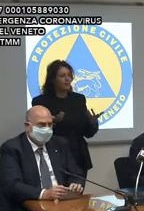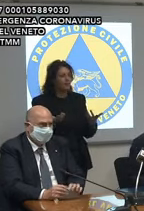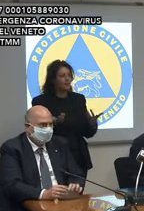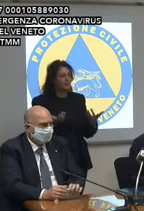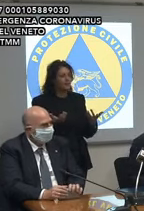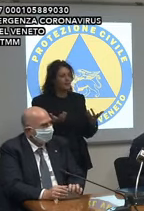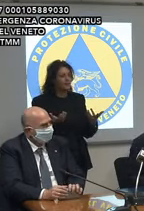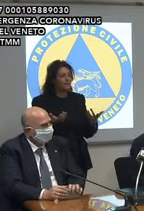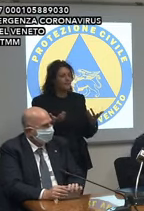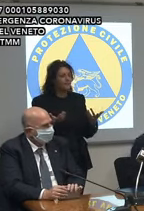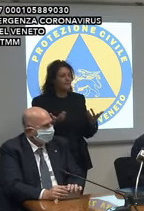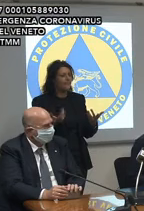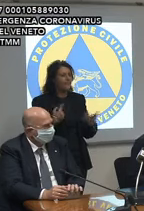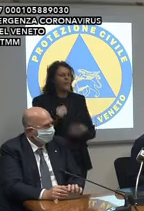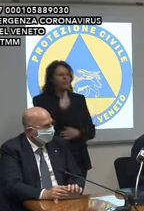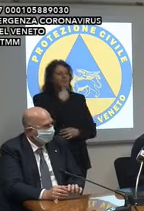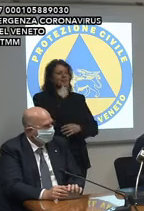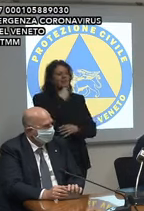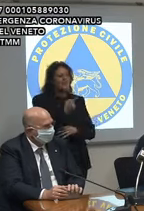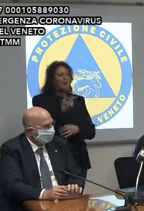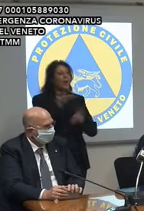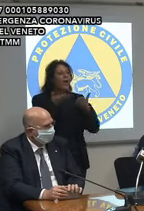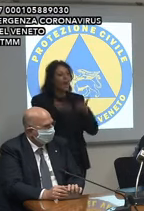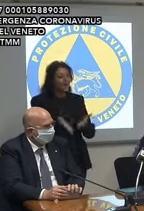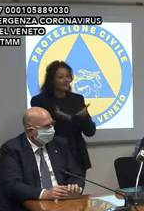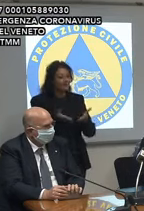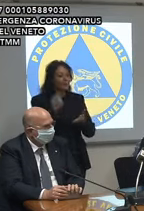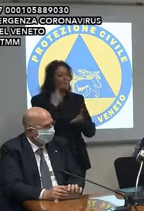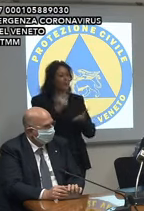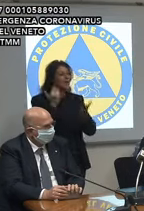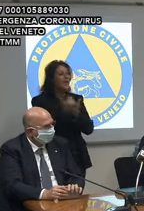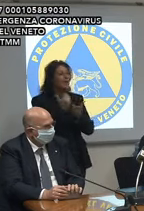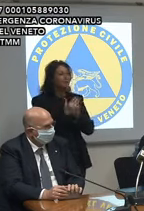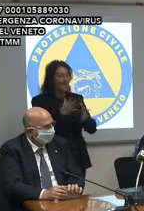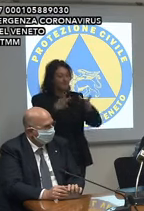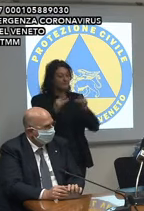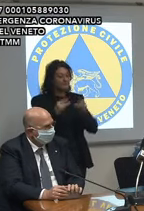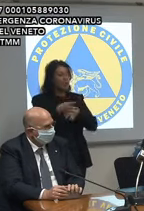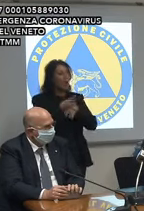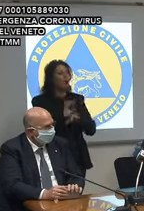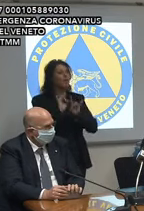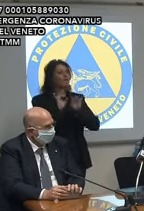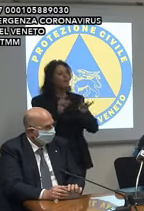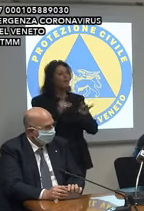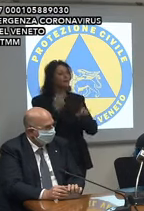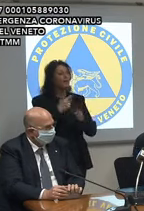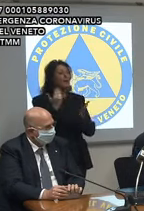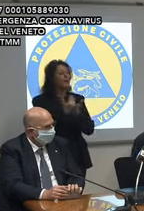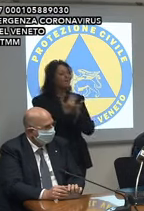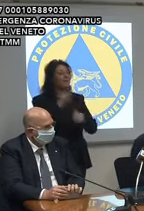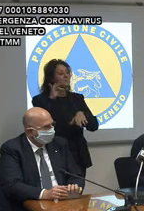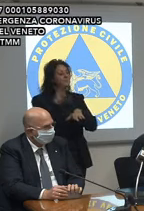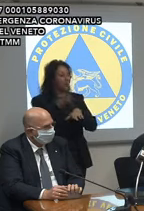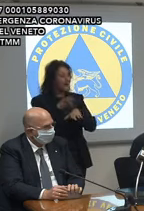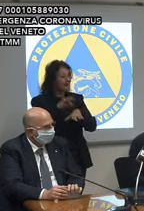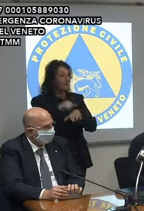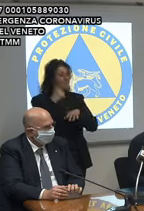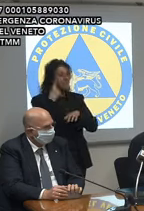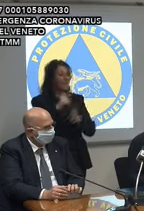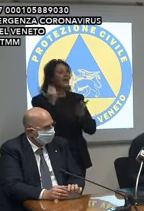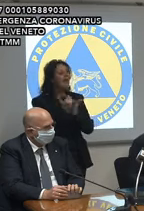dico, bene, la medicina per non prendersi il coronavirus e ammalarsi, finire in